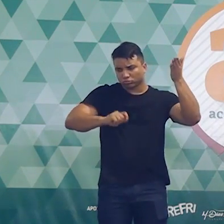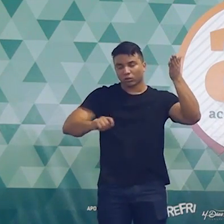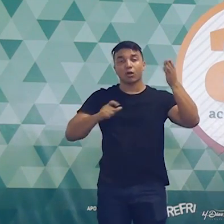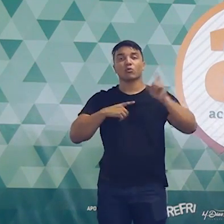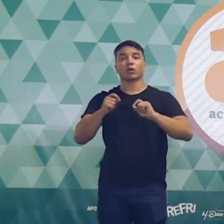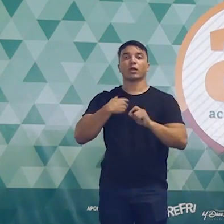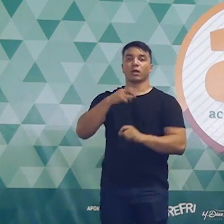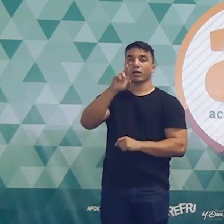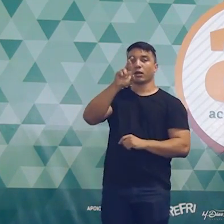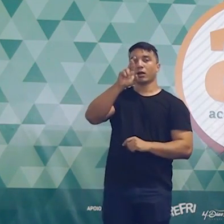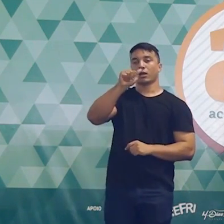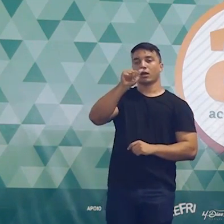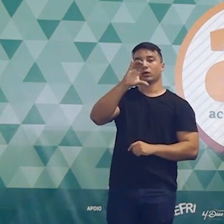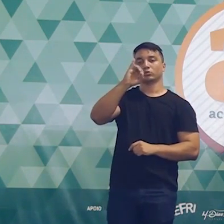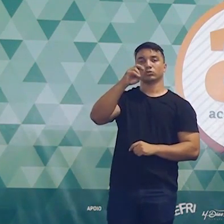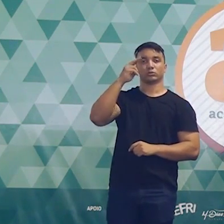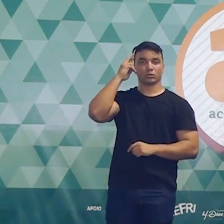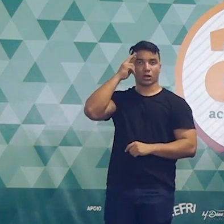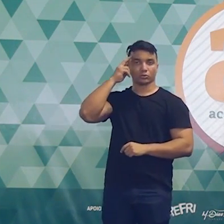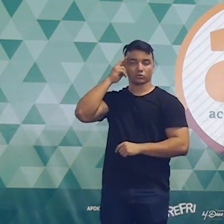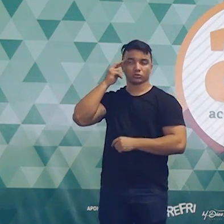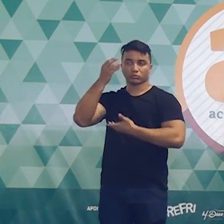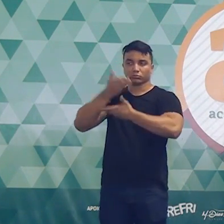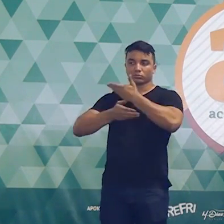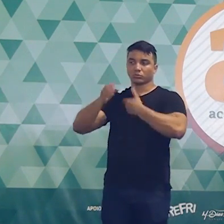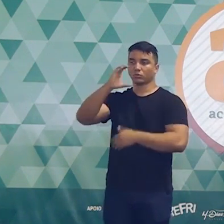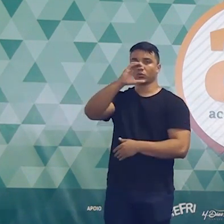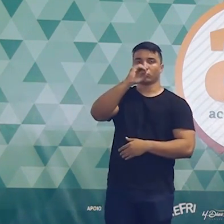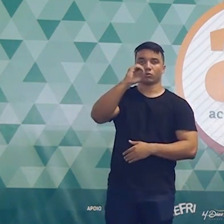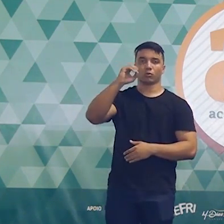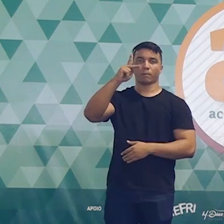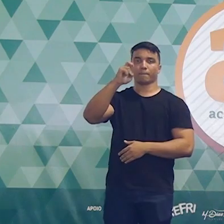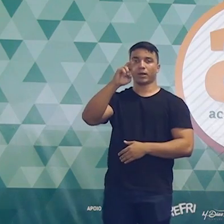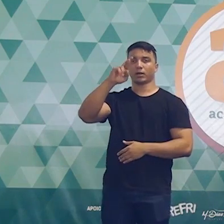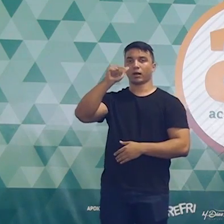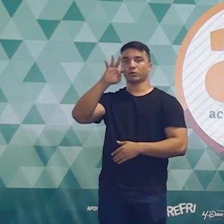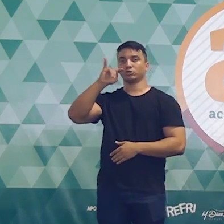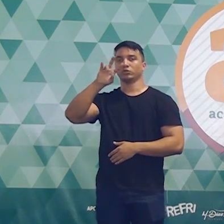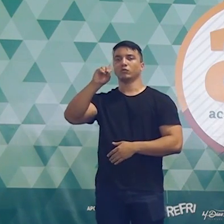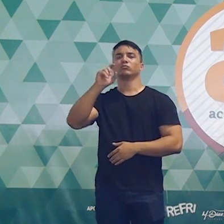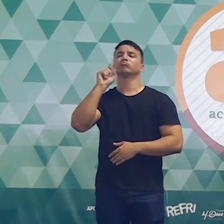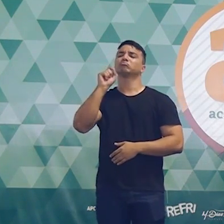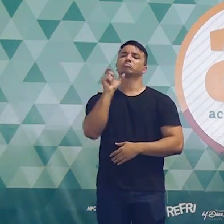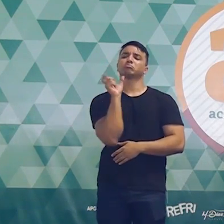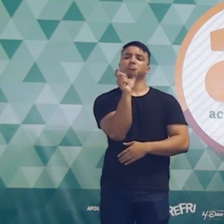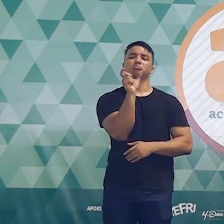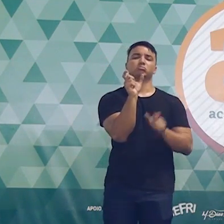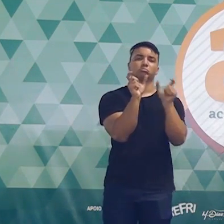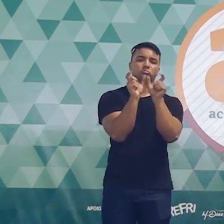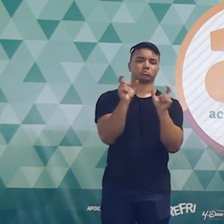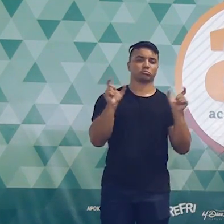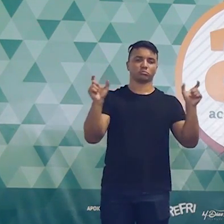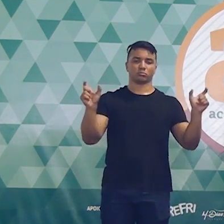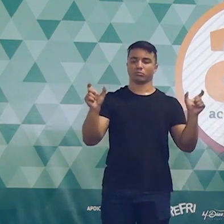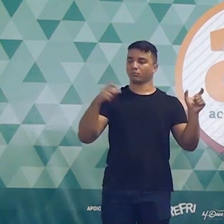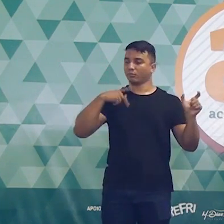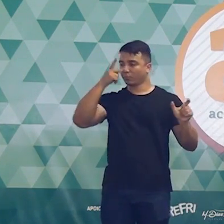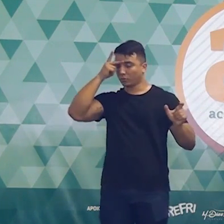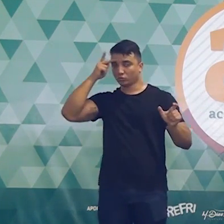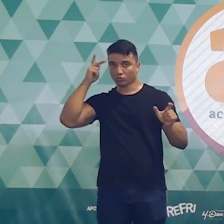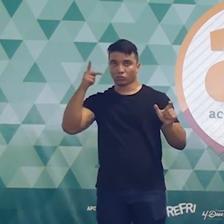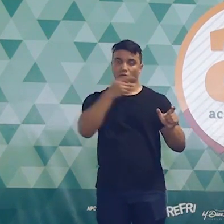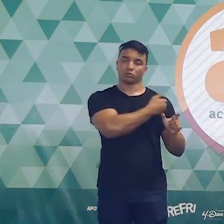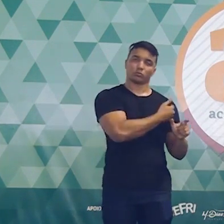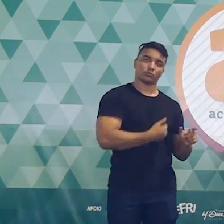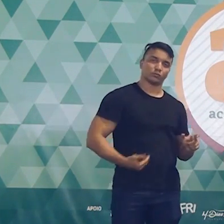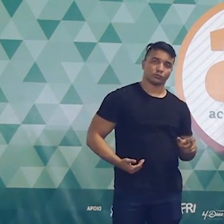nós temos um raciocínio cooperativo. Cooperativo entre quem? Pessoas e gestões. indivíduos e gestões,